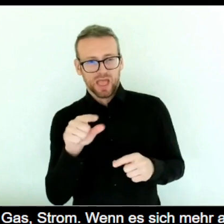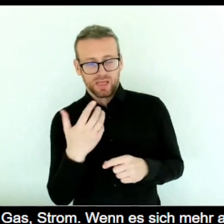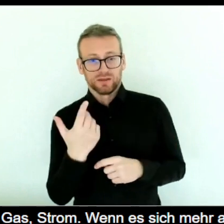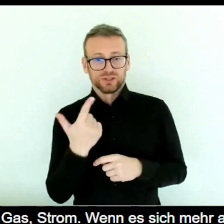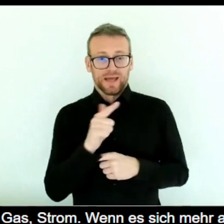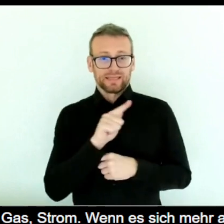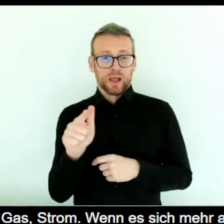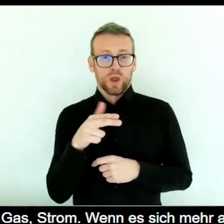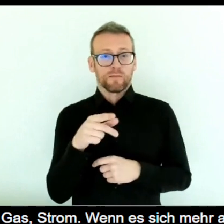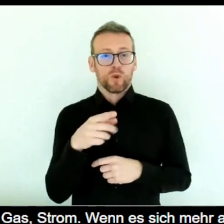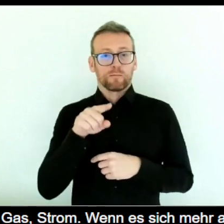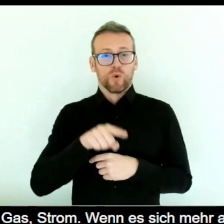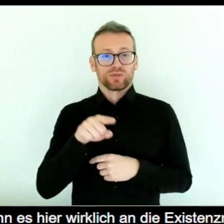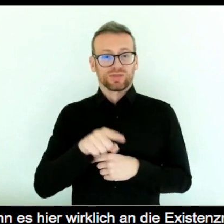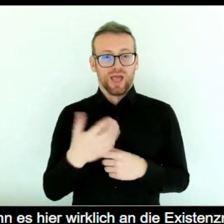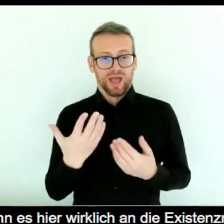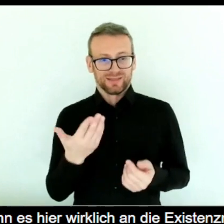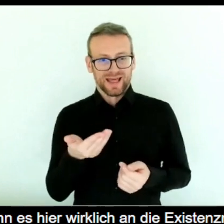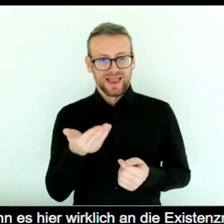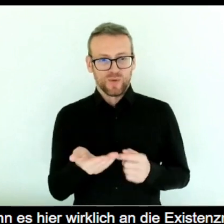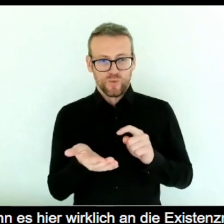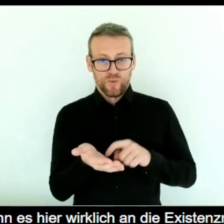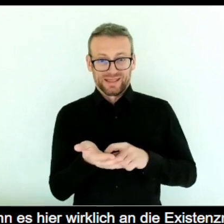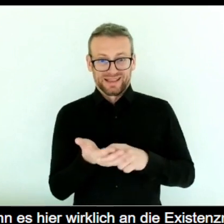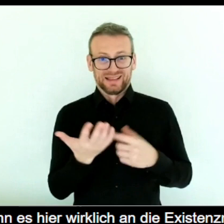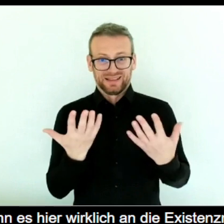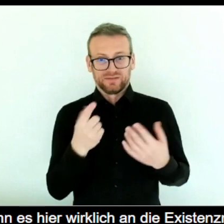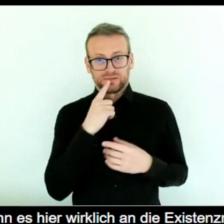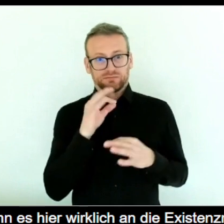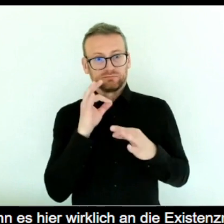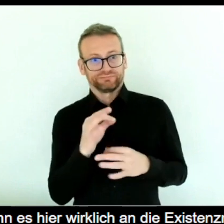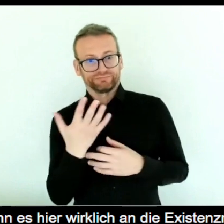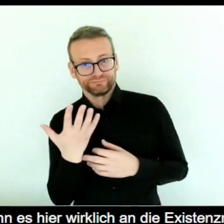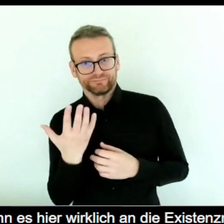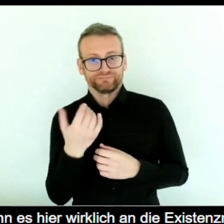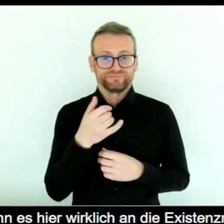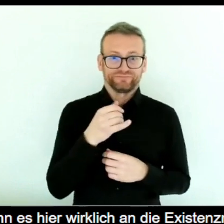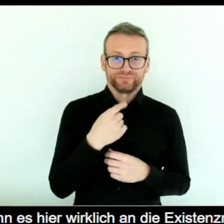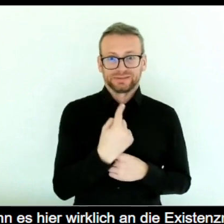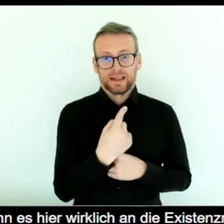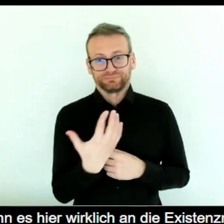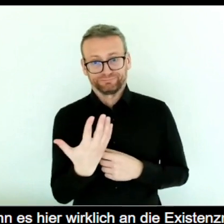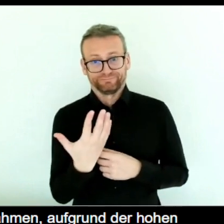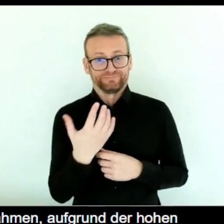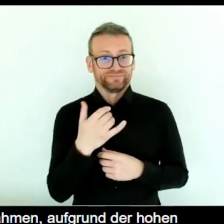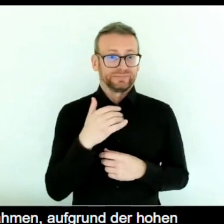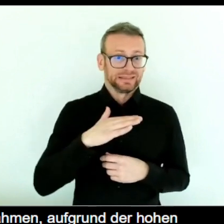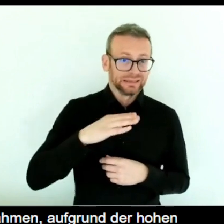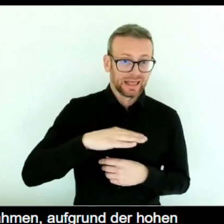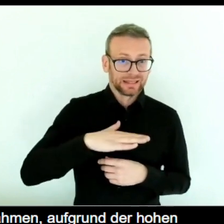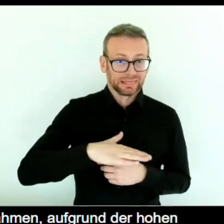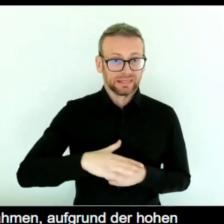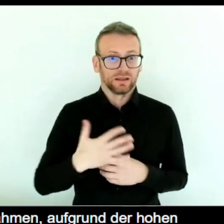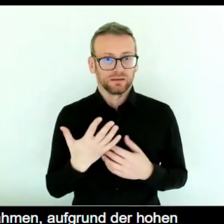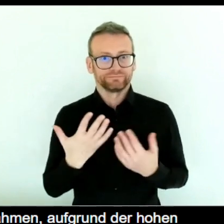abfängt und verhindert, jemand aufgrund Energiepreissteigerungen in Gefahr gerät. Andere Bundesländer